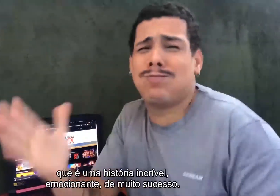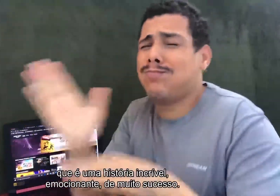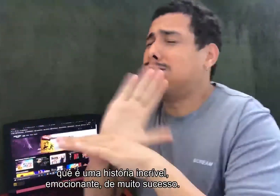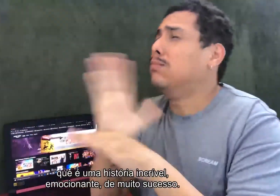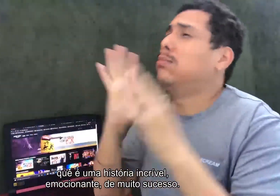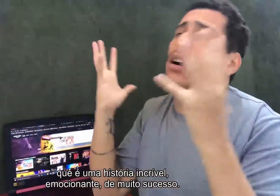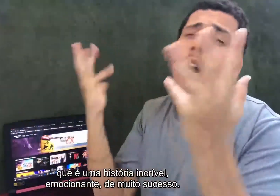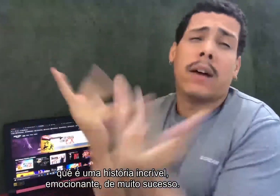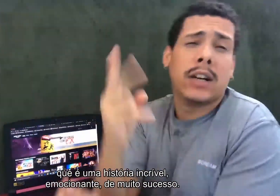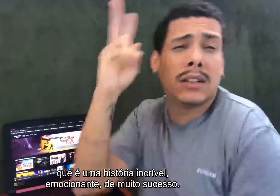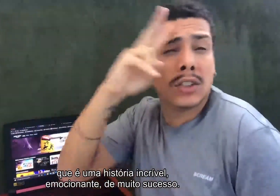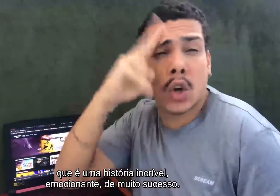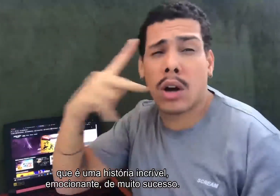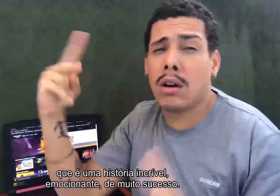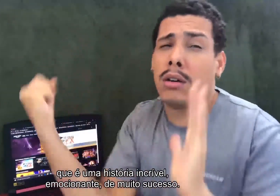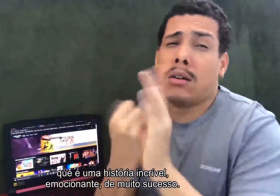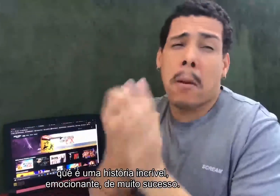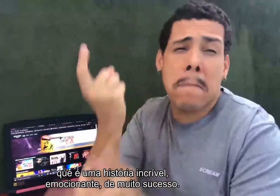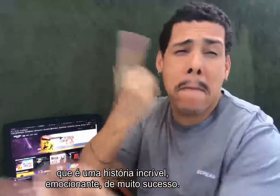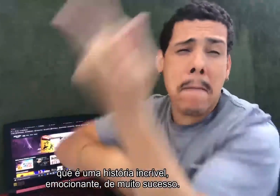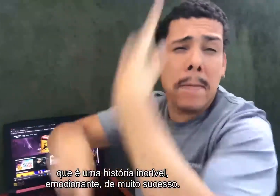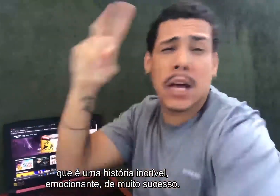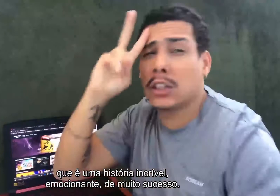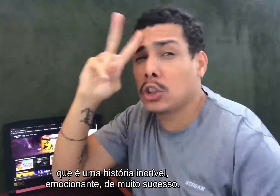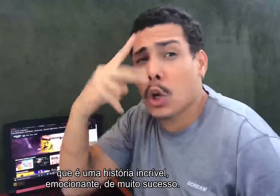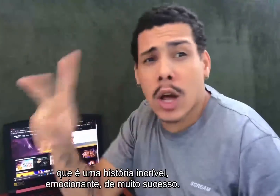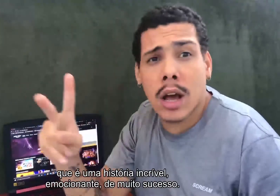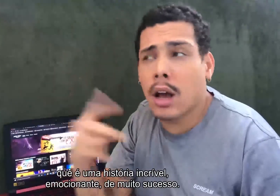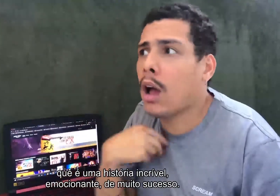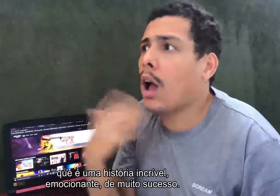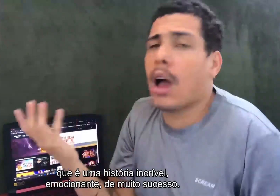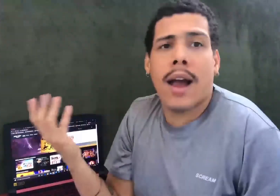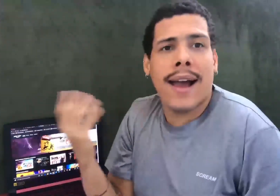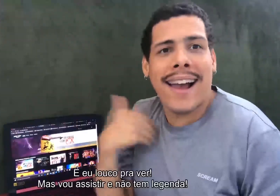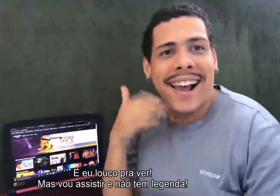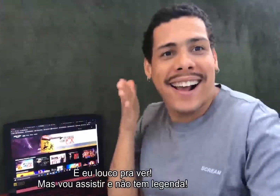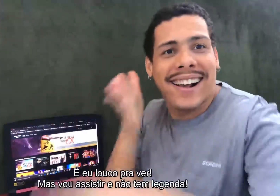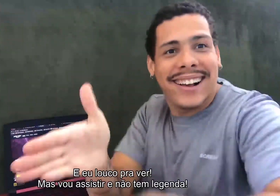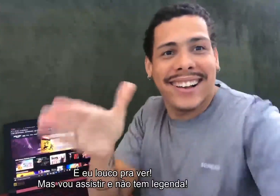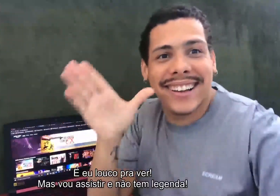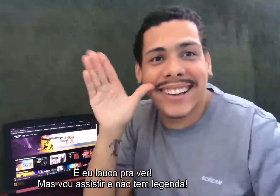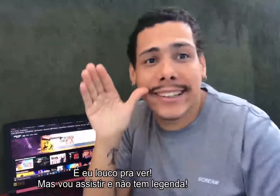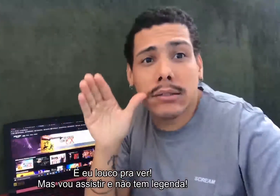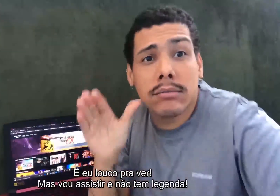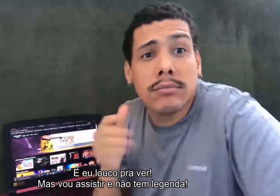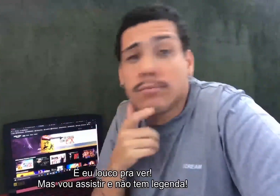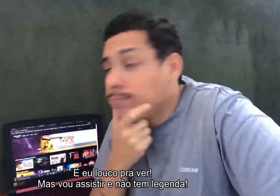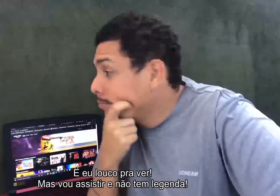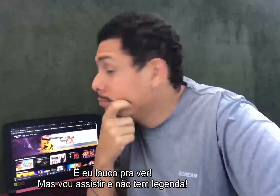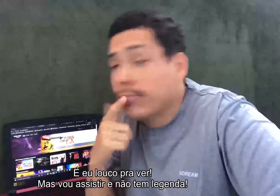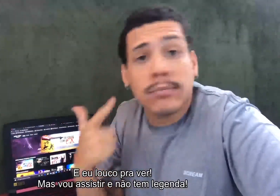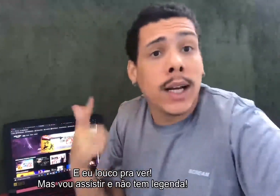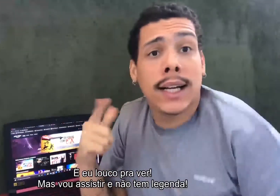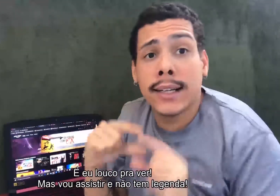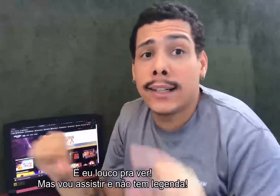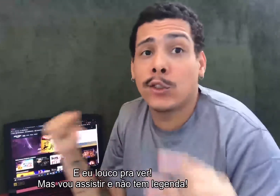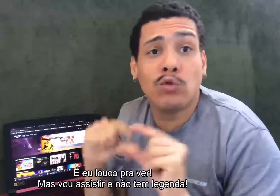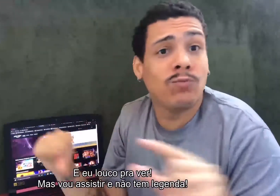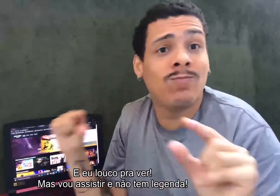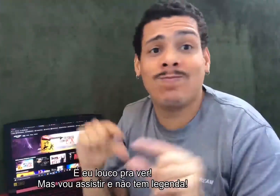uma história incrível, emocionante, de muito sucesso. E eu louco para ver, mas vou assistir e não tem